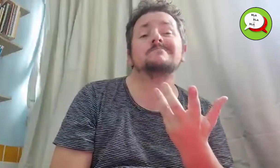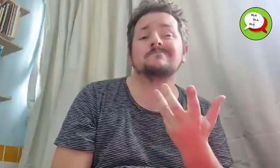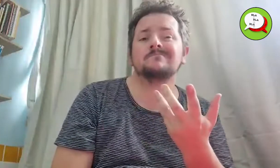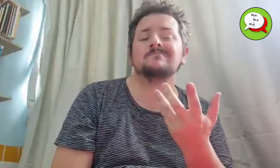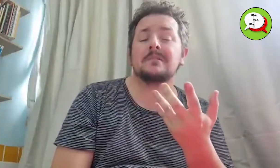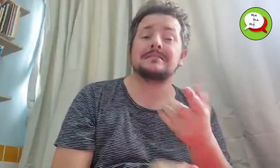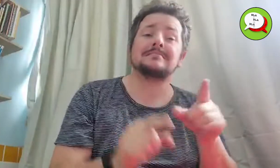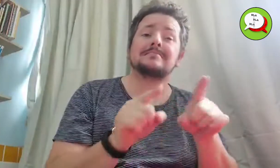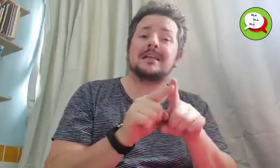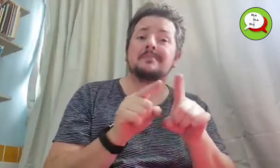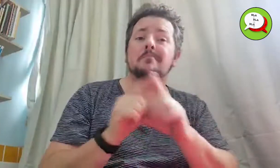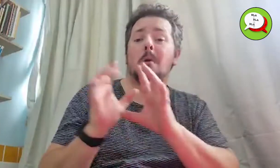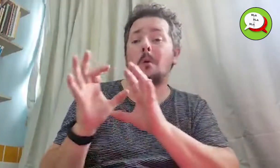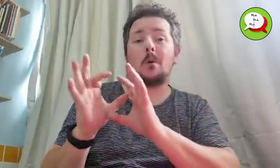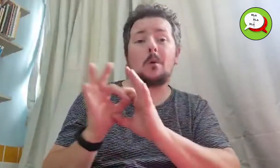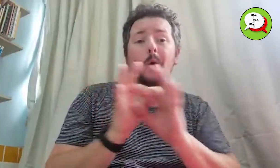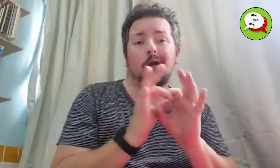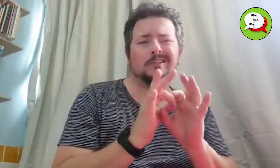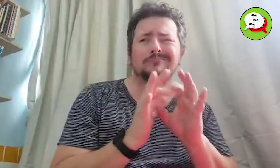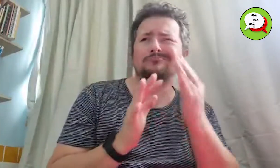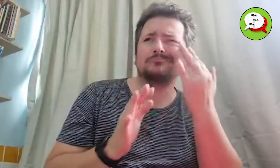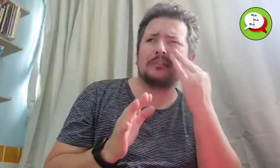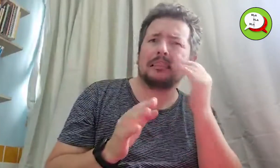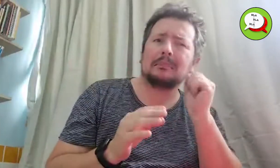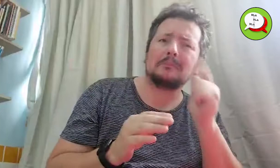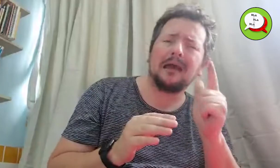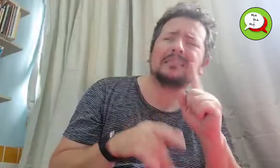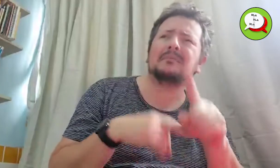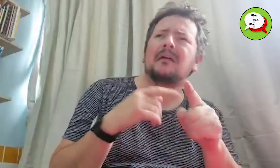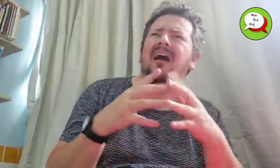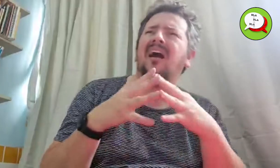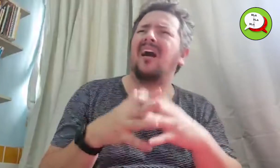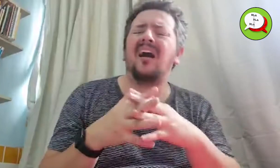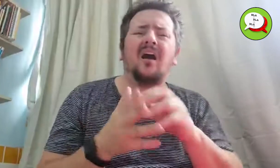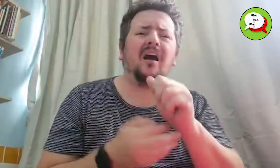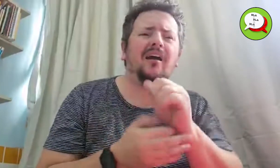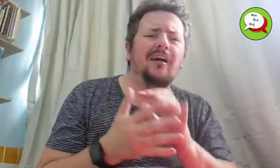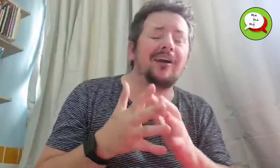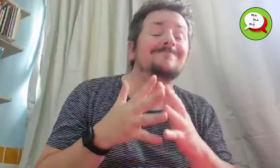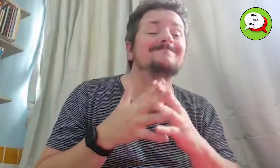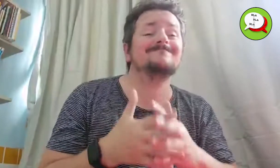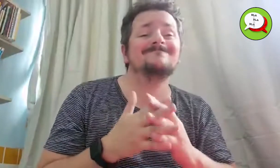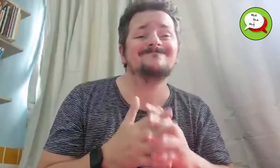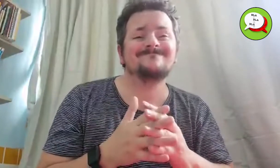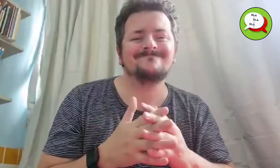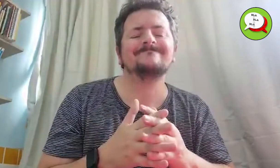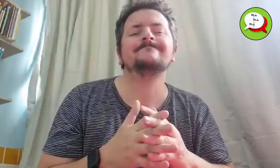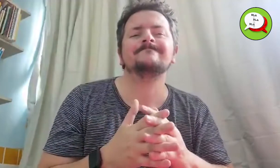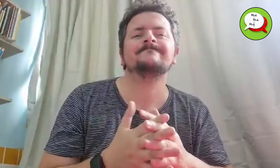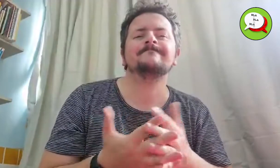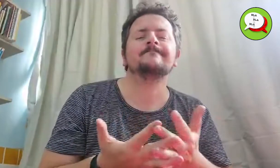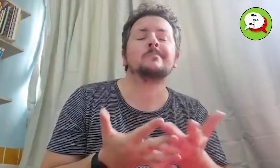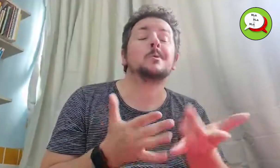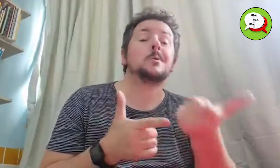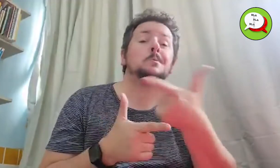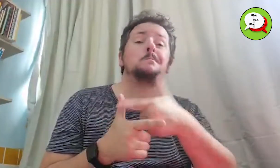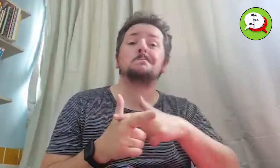aluno, então os contextos vão ficar desconexos, né? Então vai ser bem complicado para esse